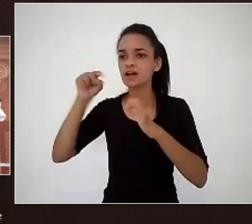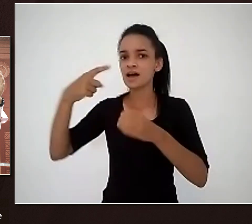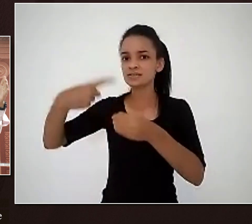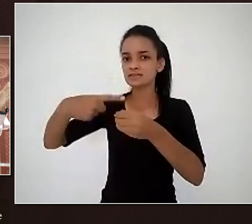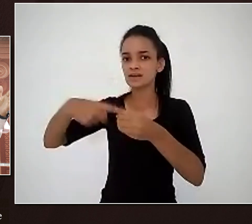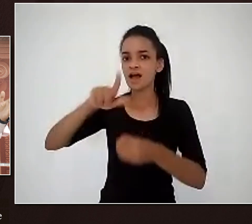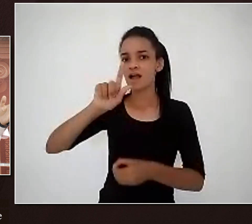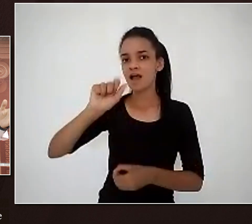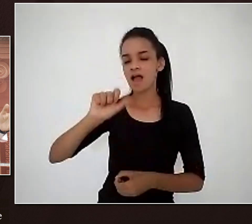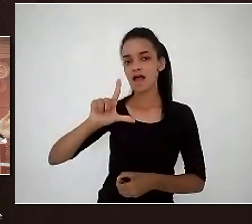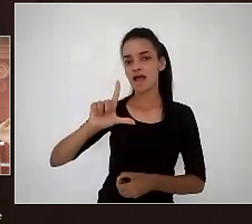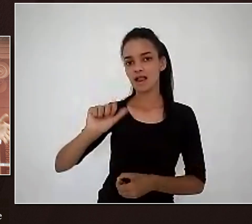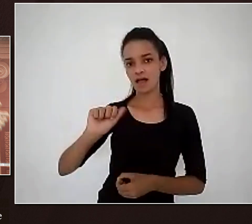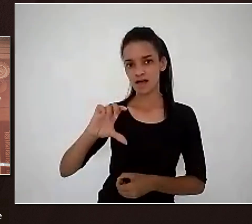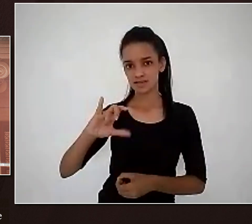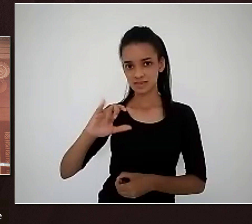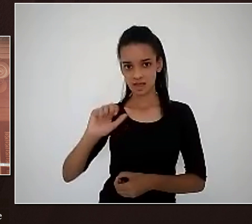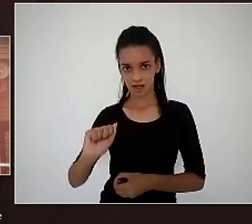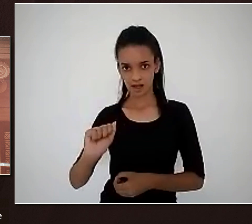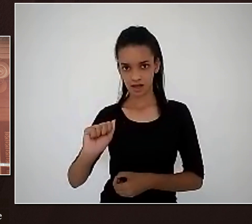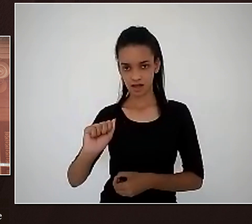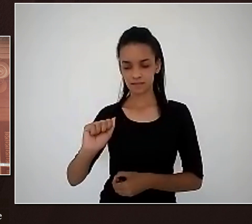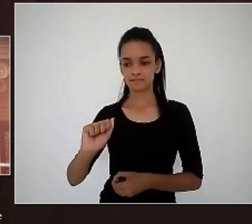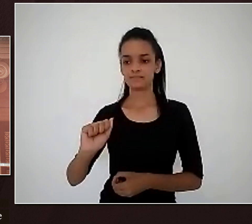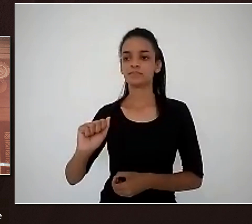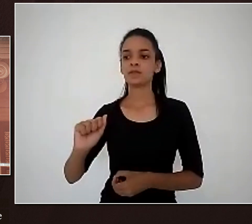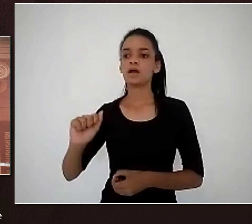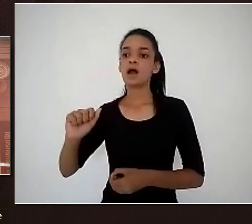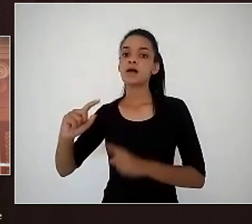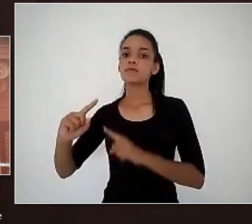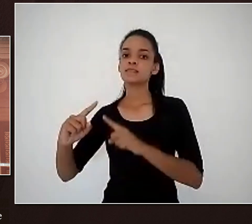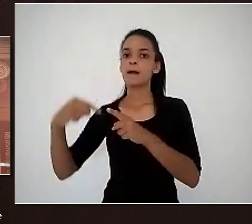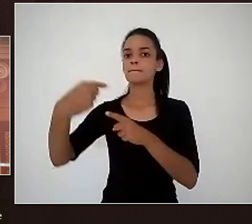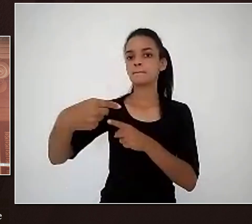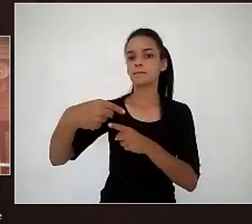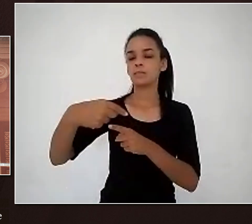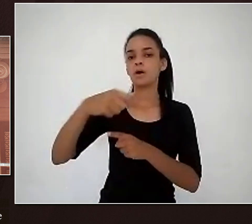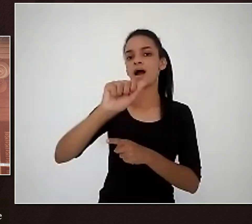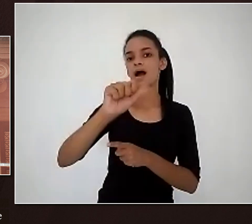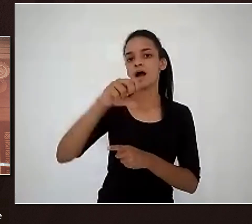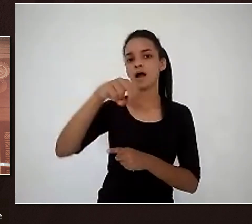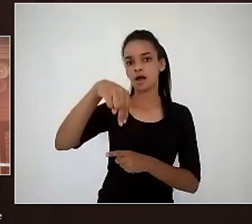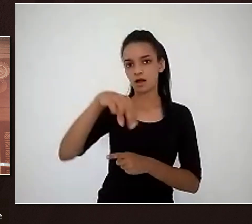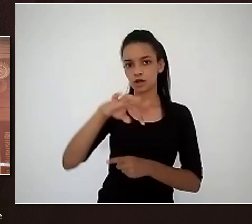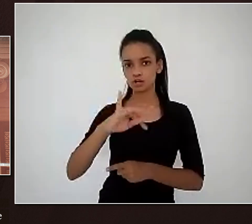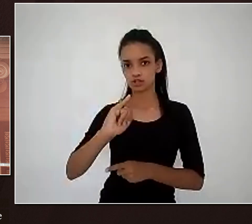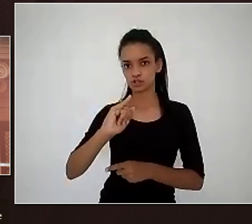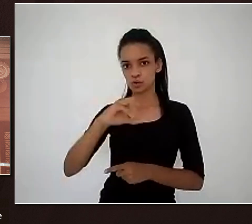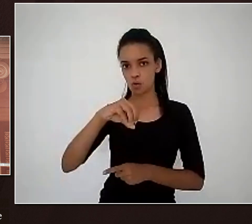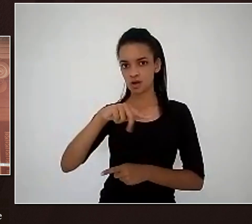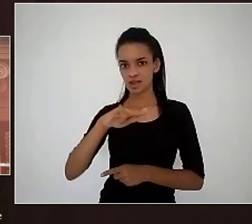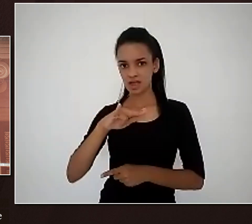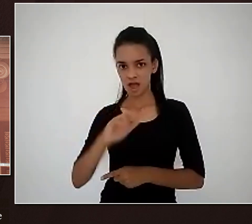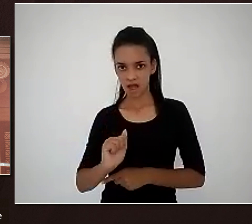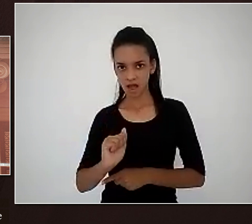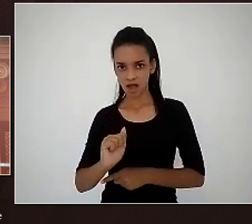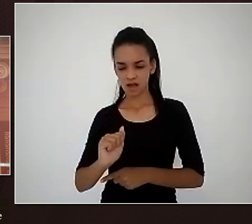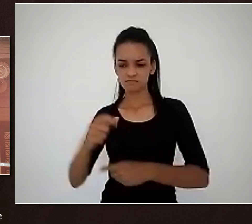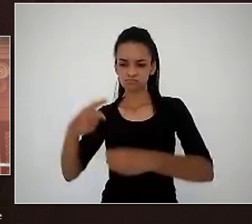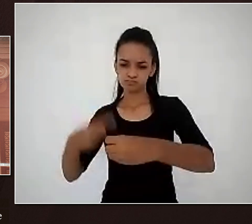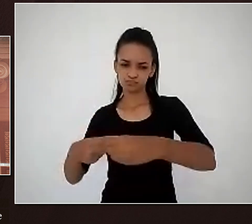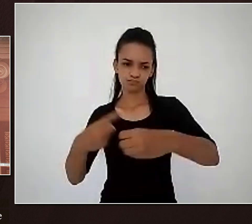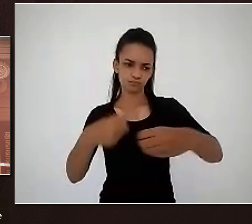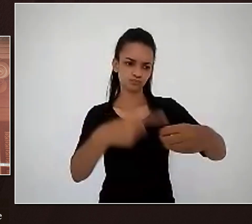passou por Antioquia, foi para Icônio, Listra e Derbe. E